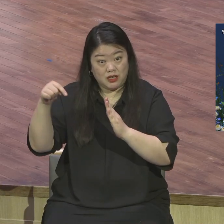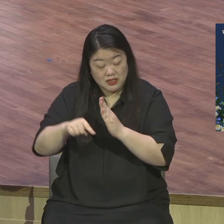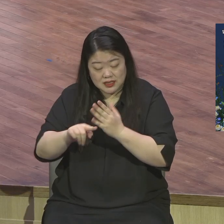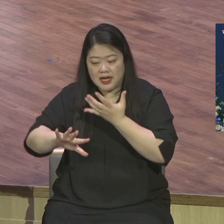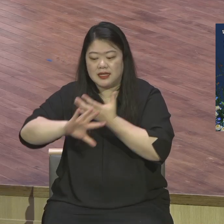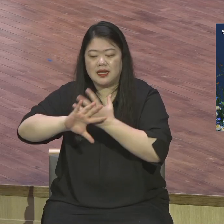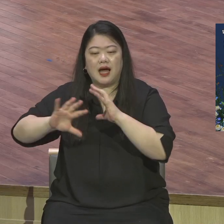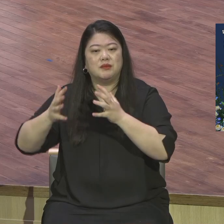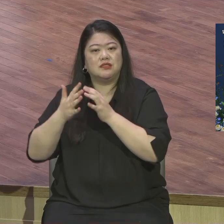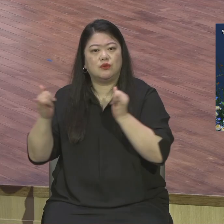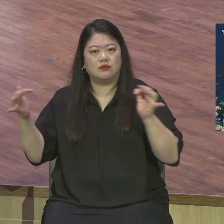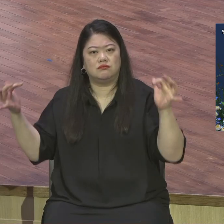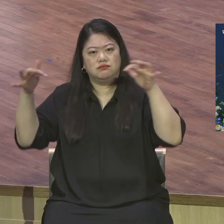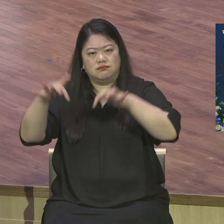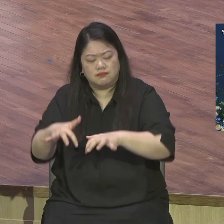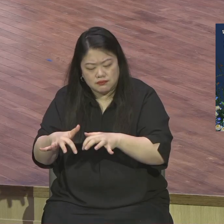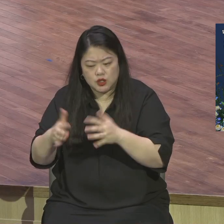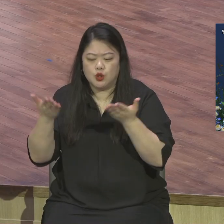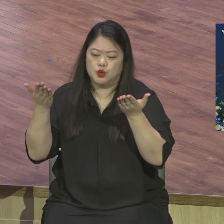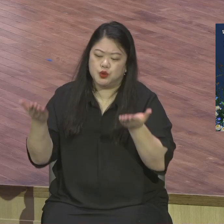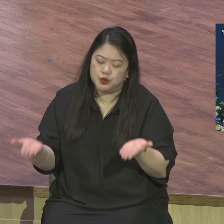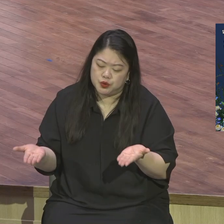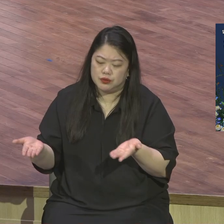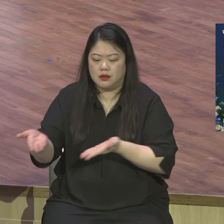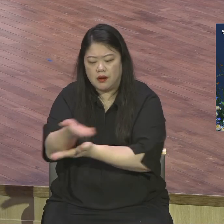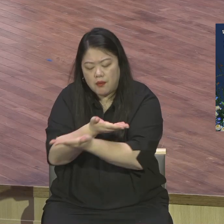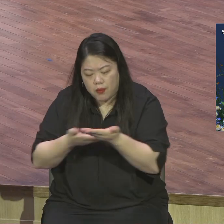쉬면서 복음 들을 수 있는 기회를 만들었다